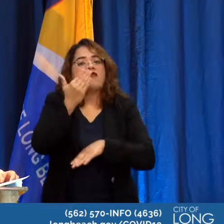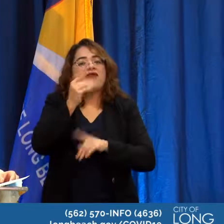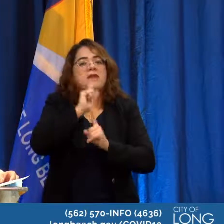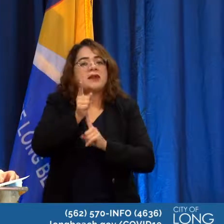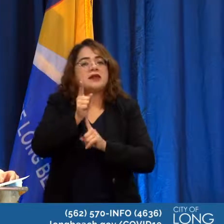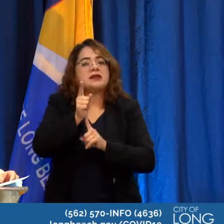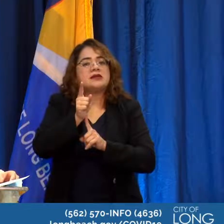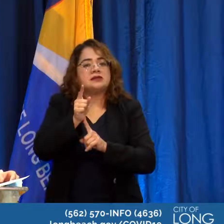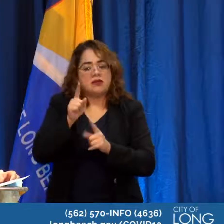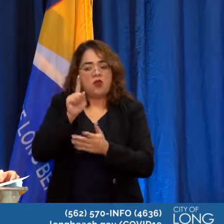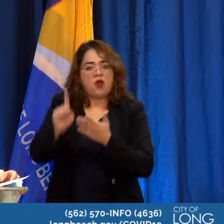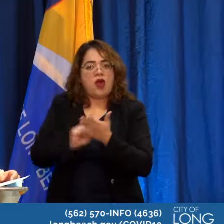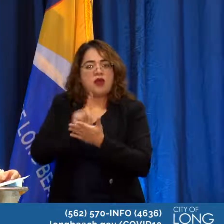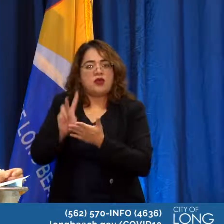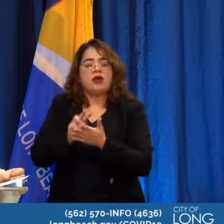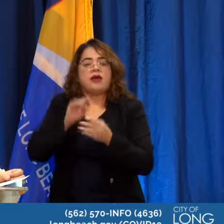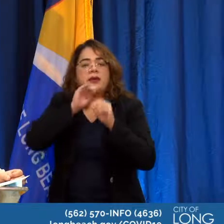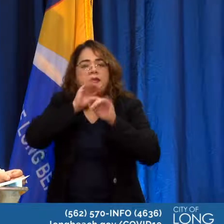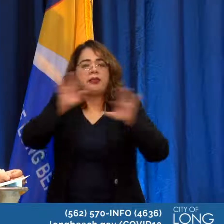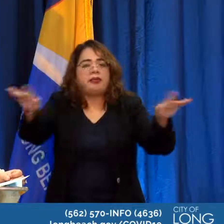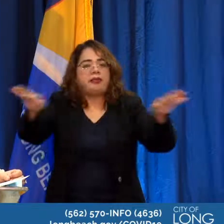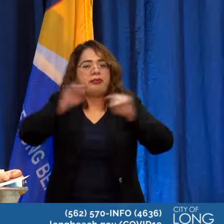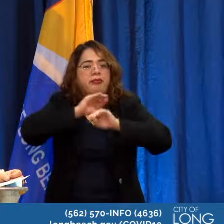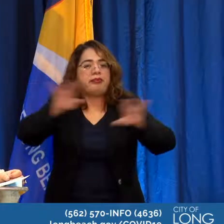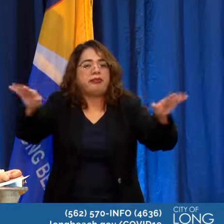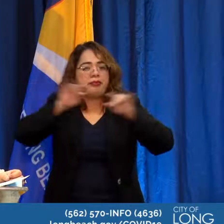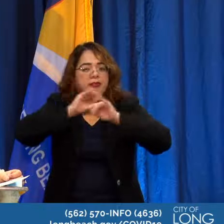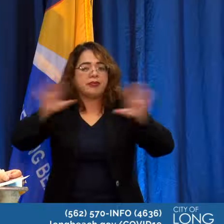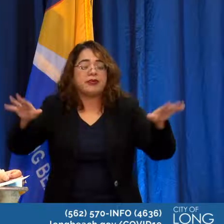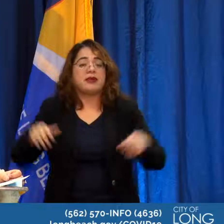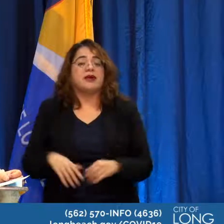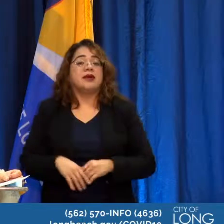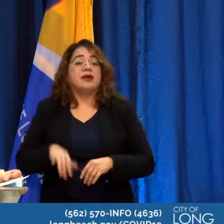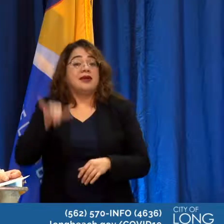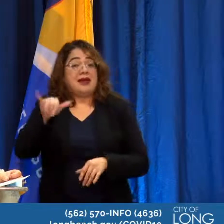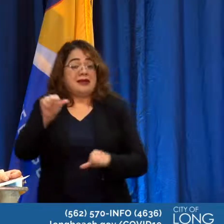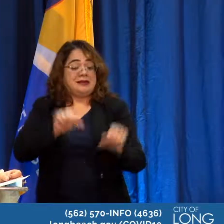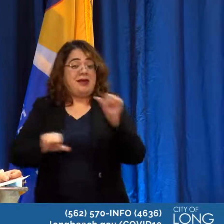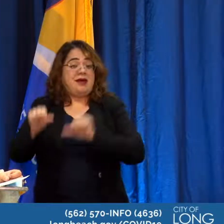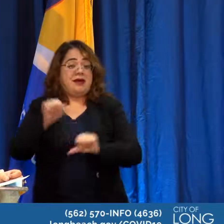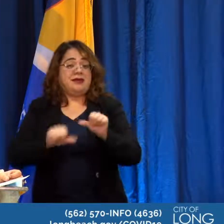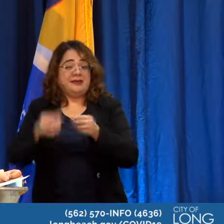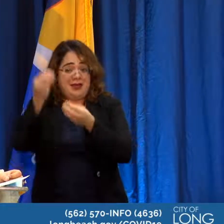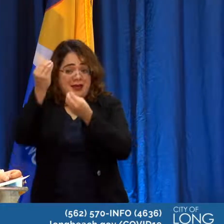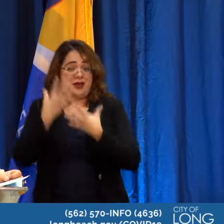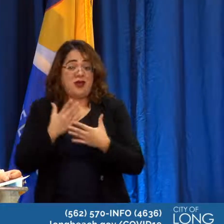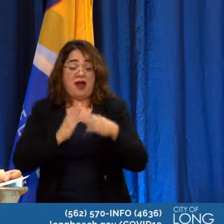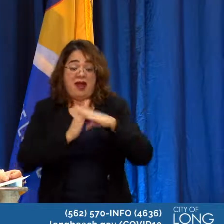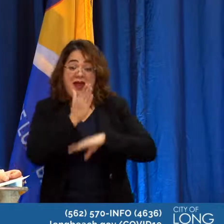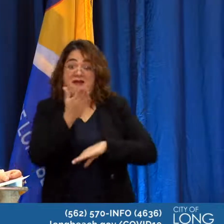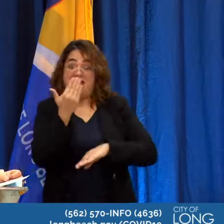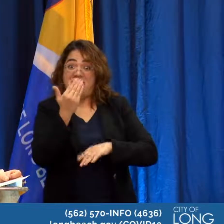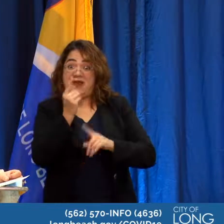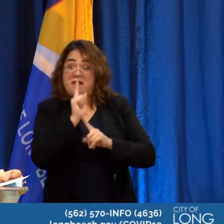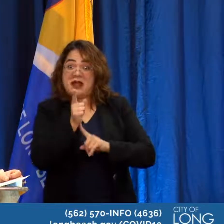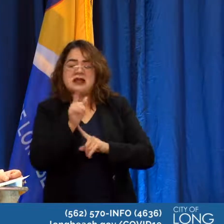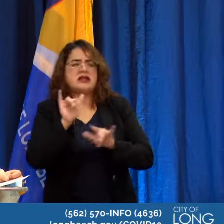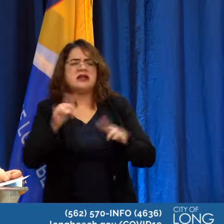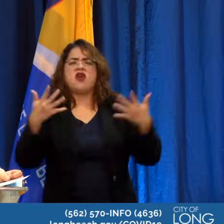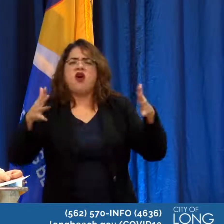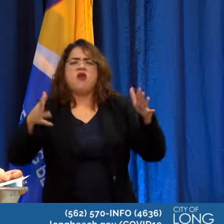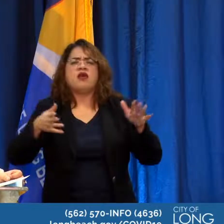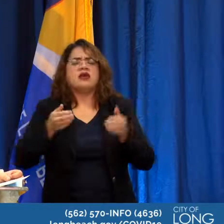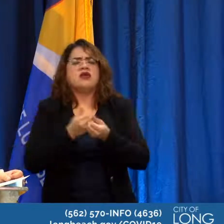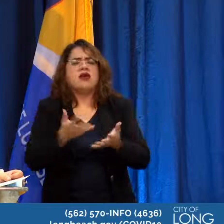Estamos usando, y quieren recordar que estamos usando la ciencia para hacer estas decisiones, y no va a mejorar